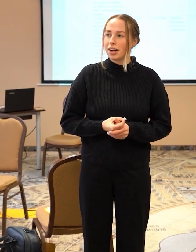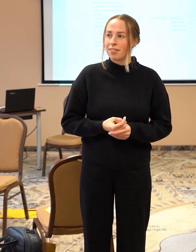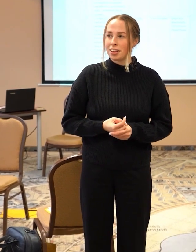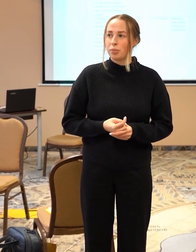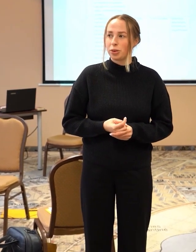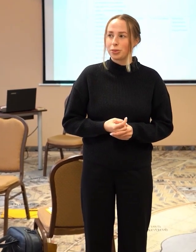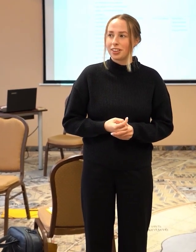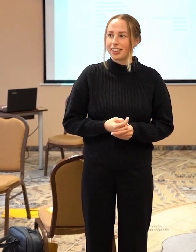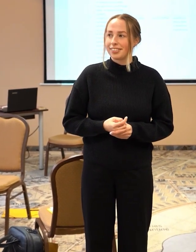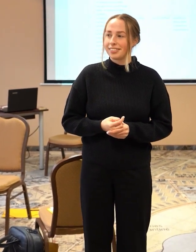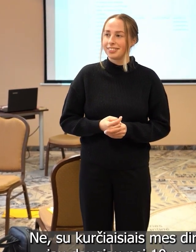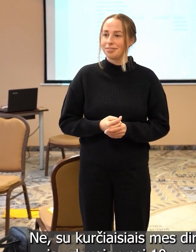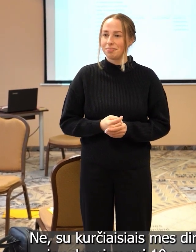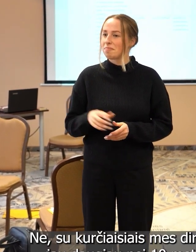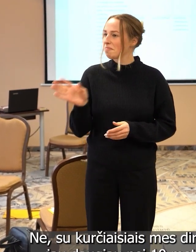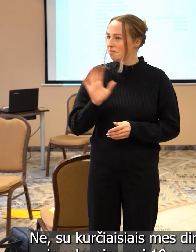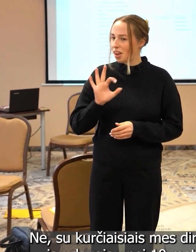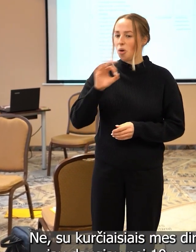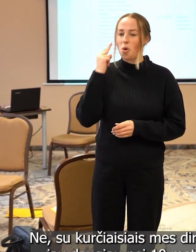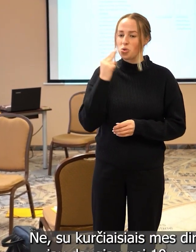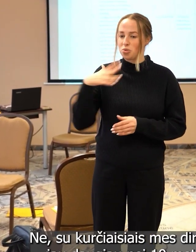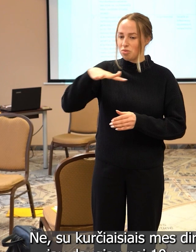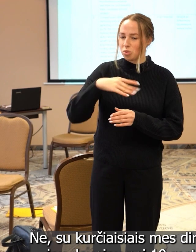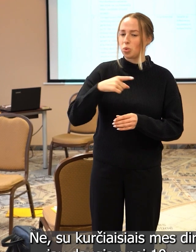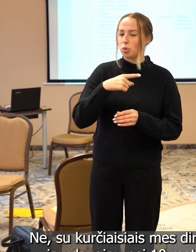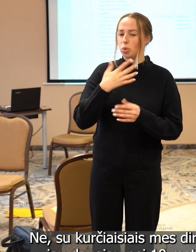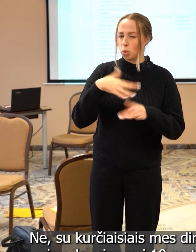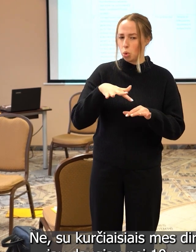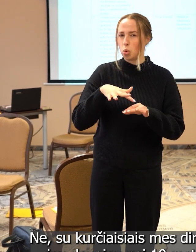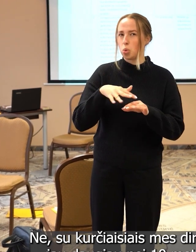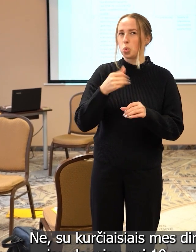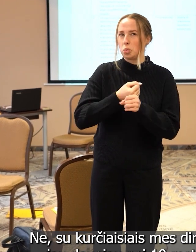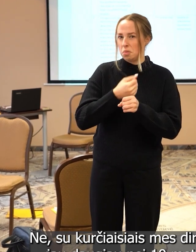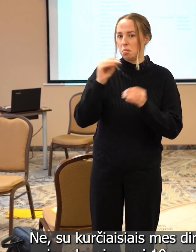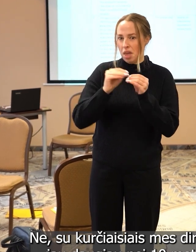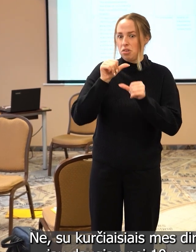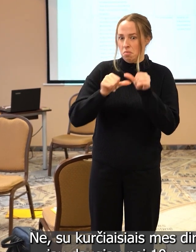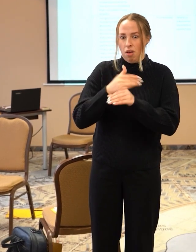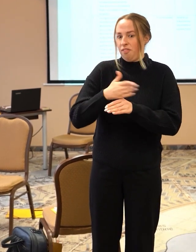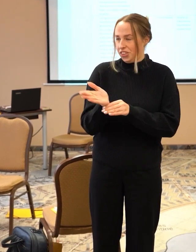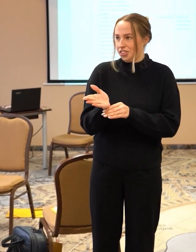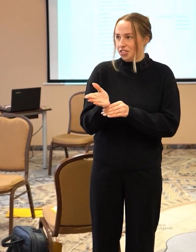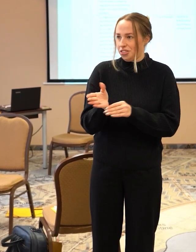Kurtiesiams pirmą kartą vedate mokymus? Ne, su kurčiaisiais mes jau dirbom daugiau nei 10 metų.